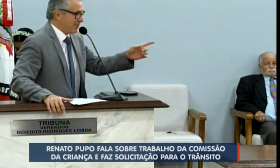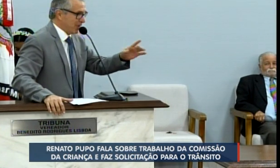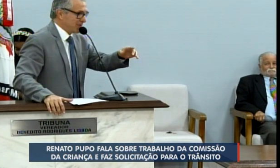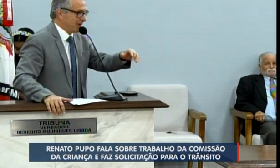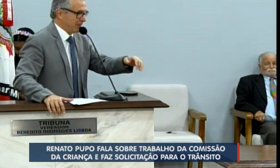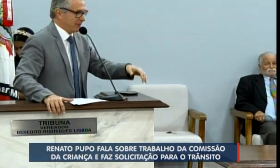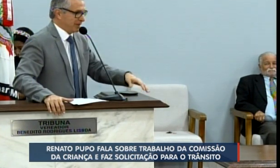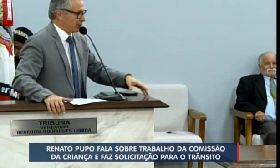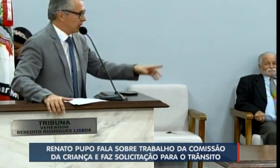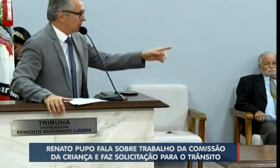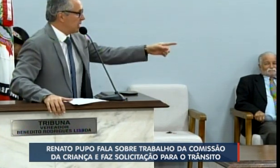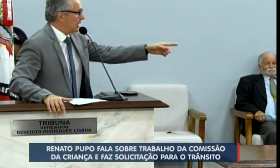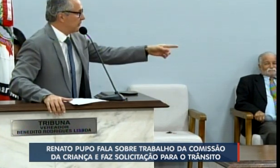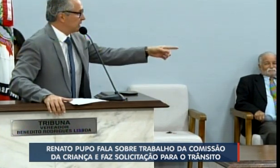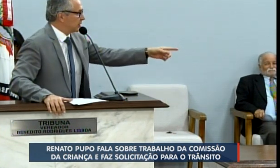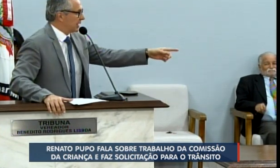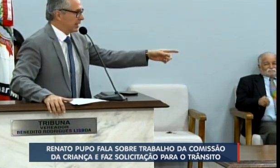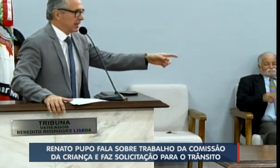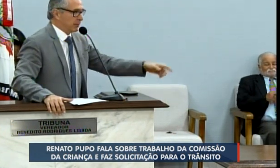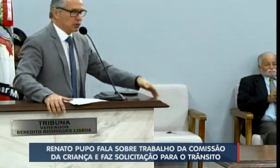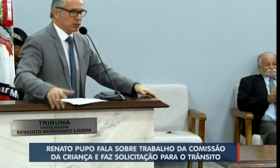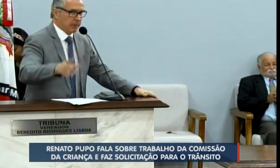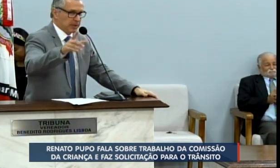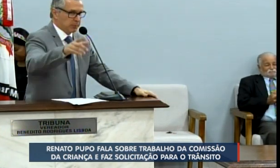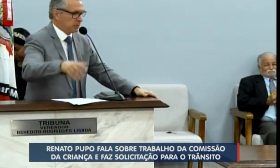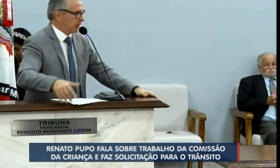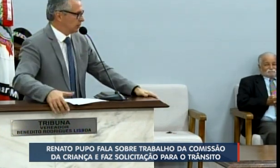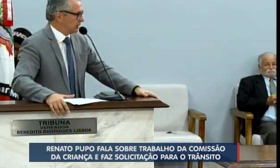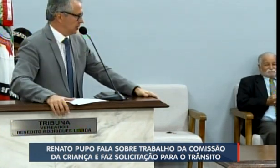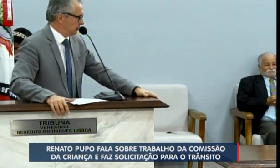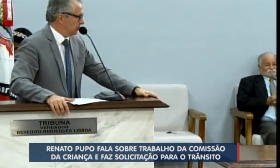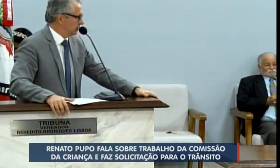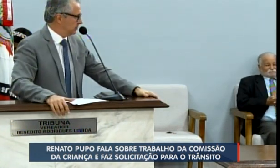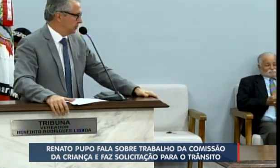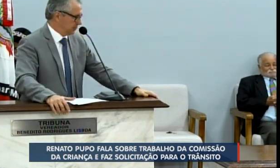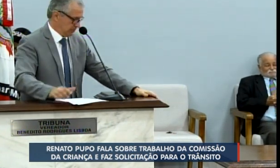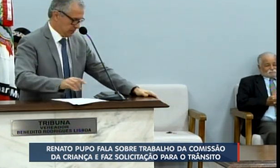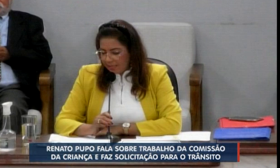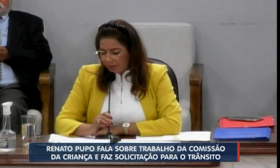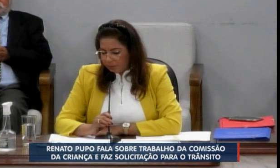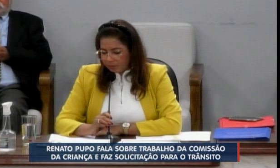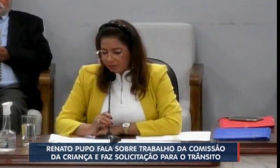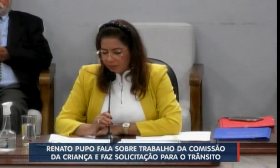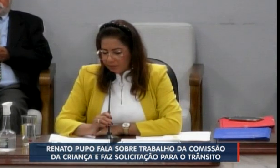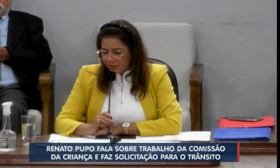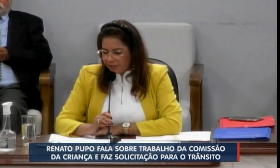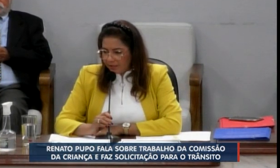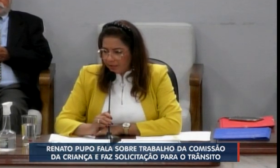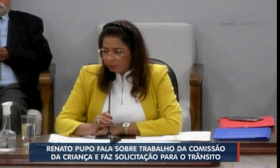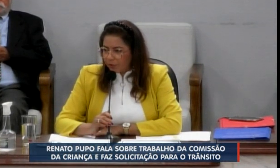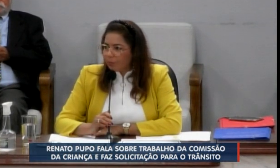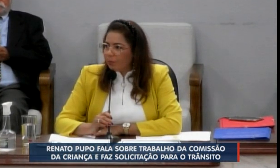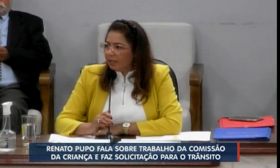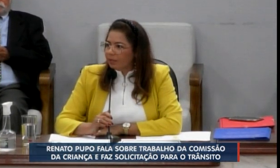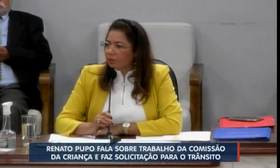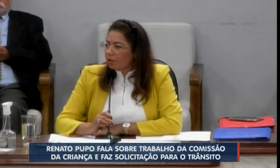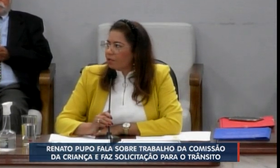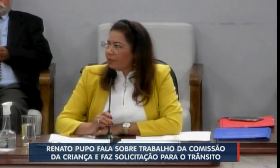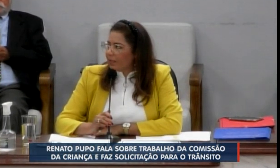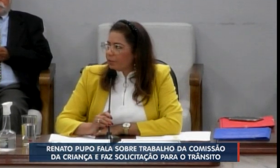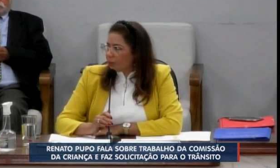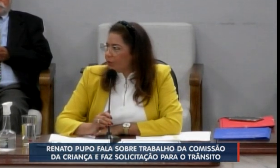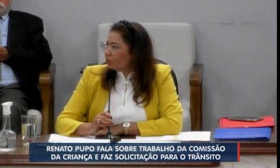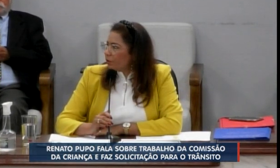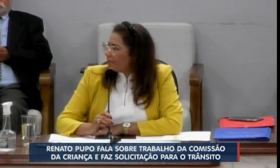Não, bem observado, vereador Robson. A vereadora Karina pediu também, depois o vereador Anderson. Vereador Renato, durante o último ano,